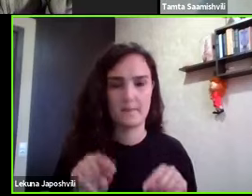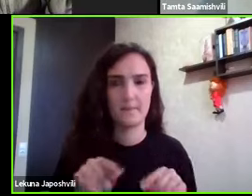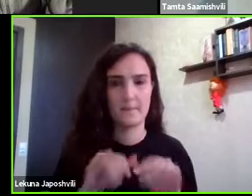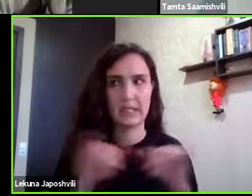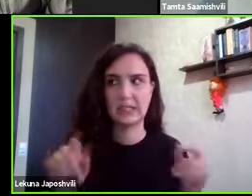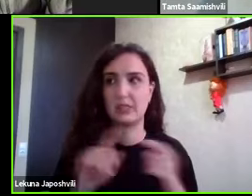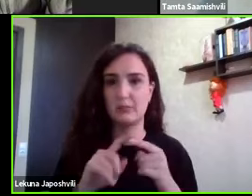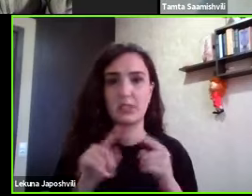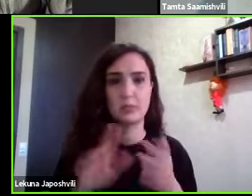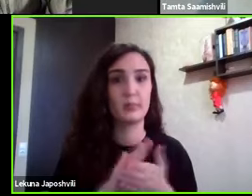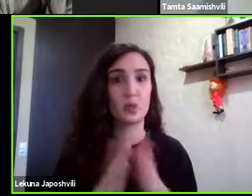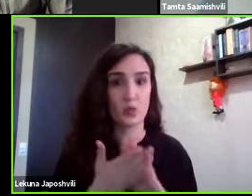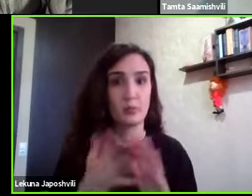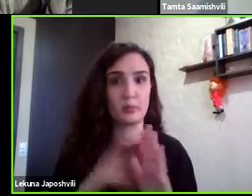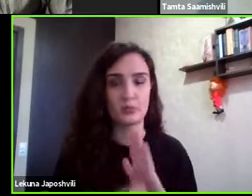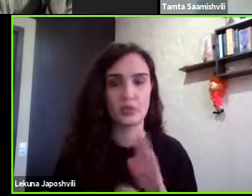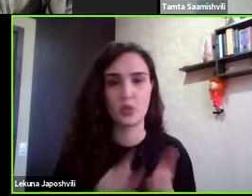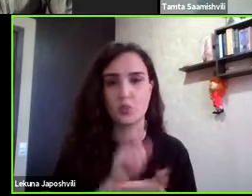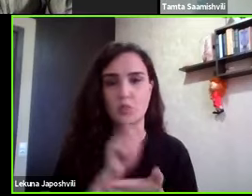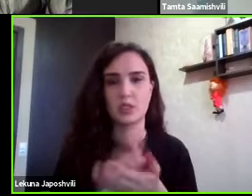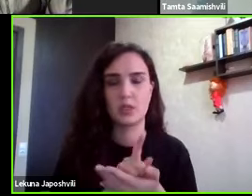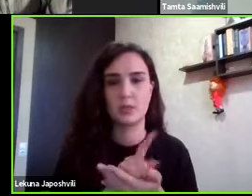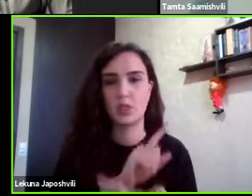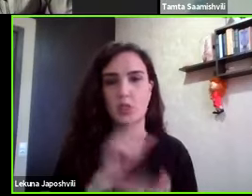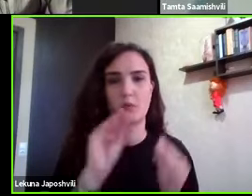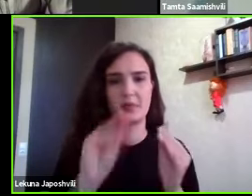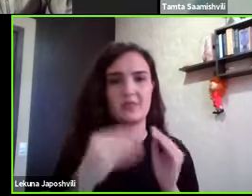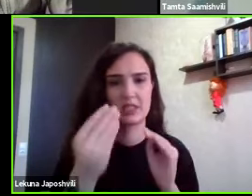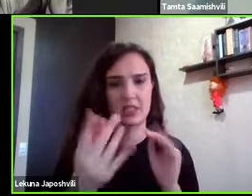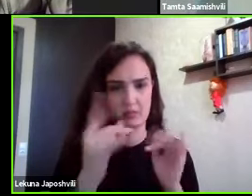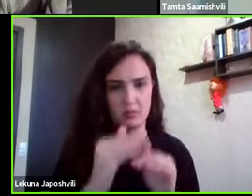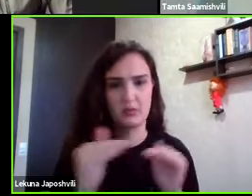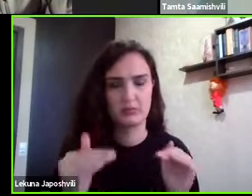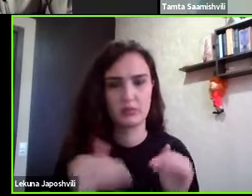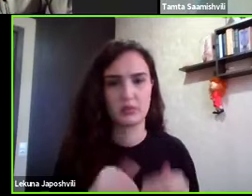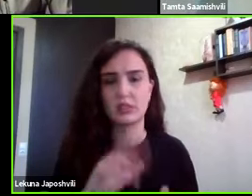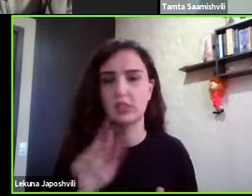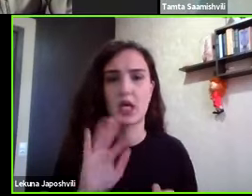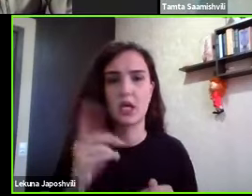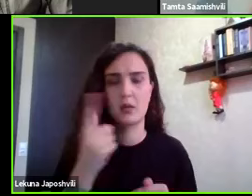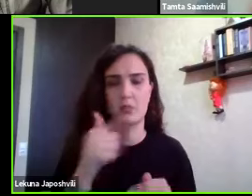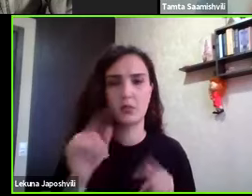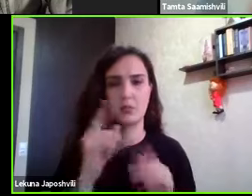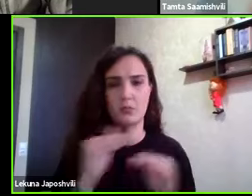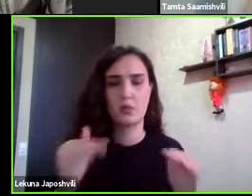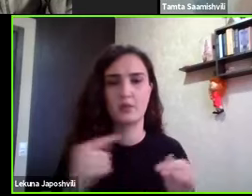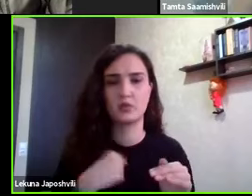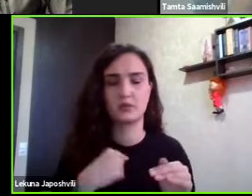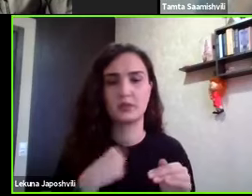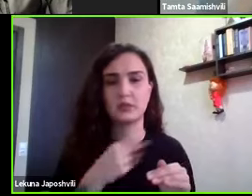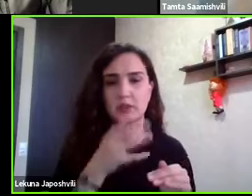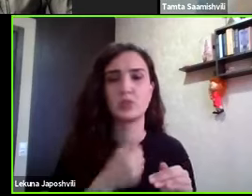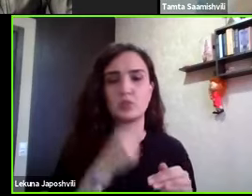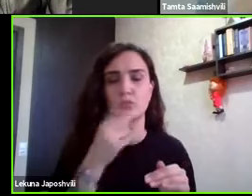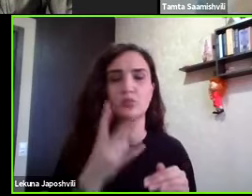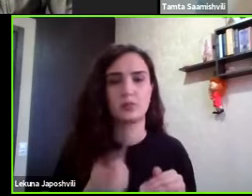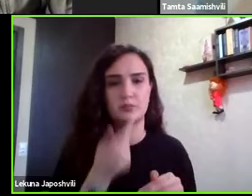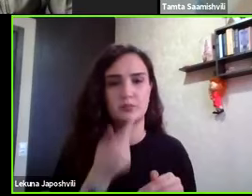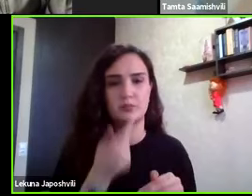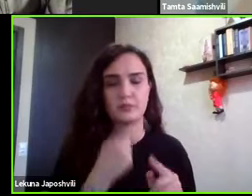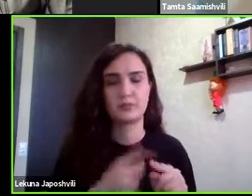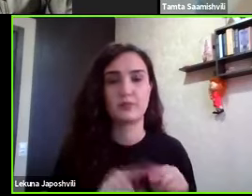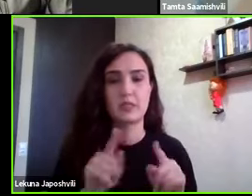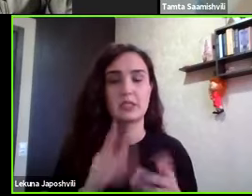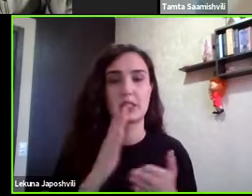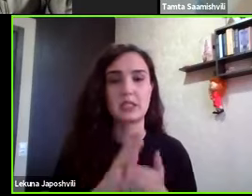პანდემიის პერიოდში აუცილებელია რომ მივცეთ ბავშვს. და არა მარტო ბავშვს, ჩვენს დასულმაც უნდა დავლიოთ. ეს